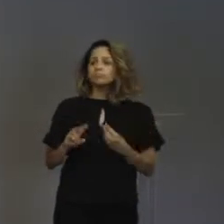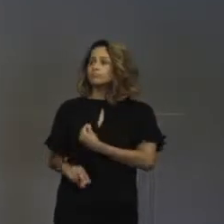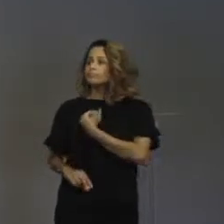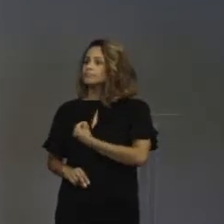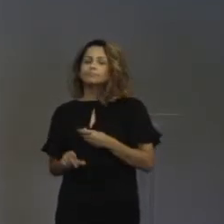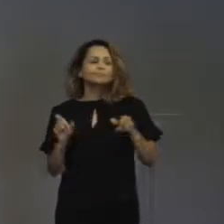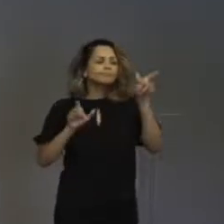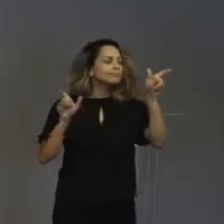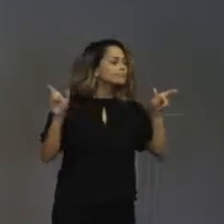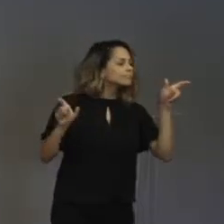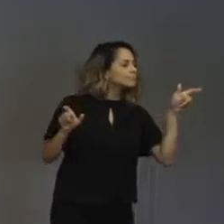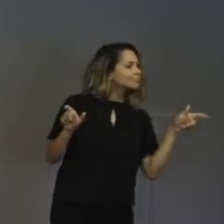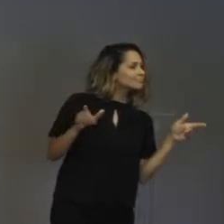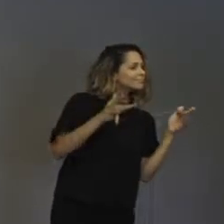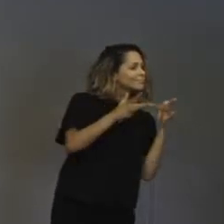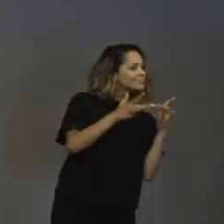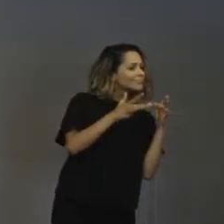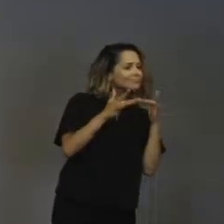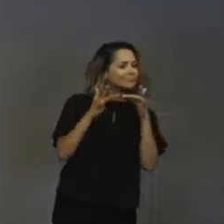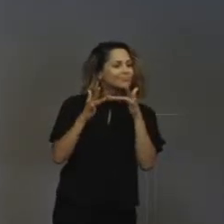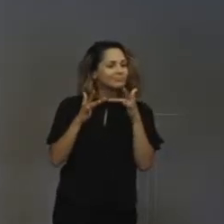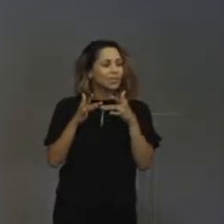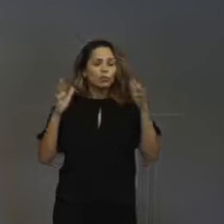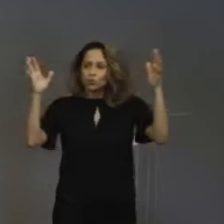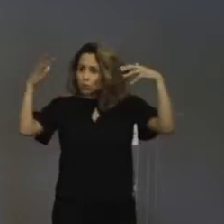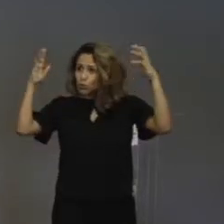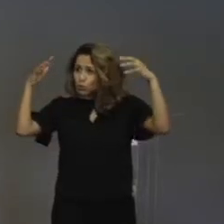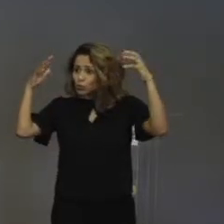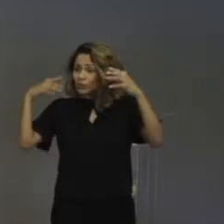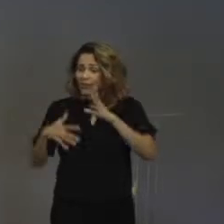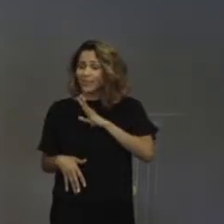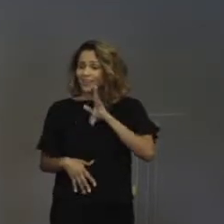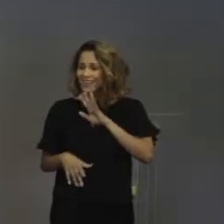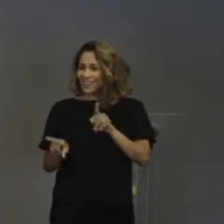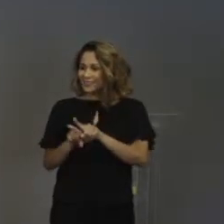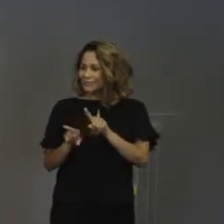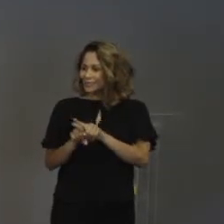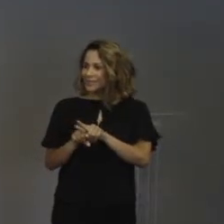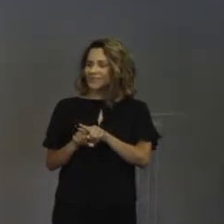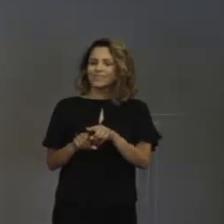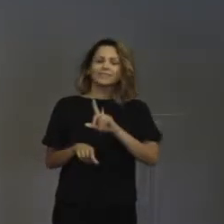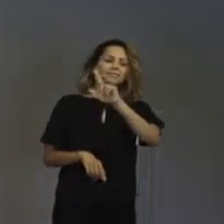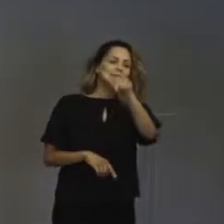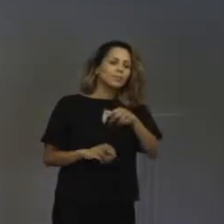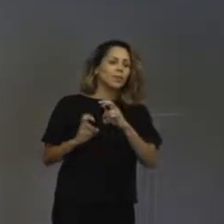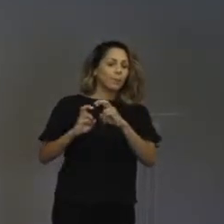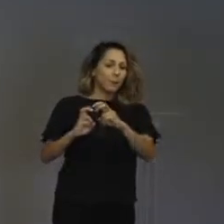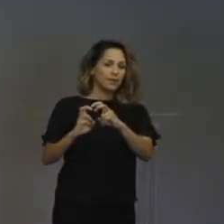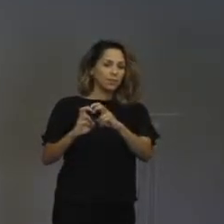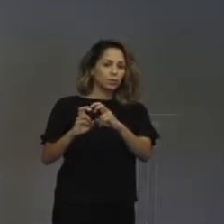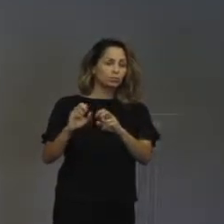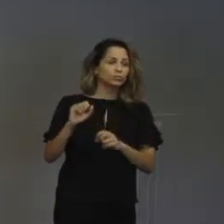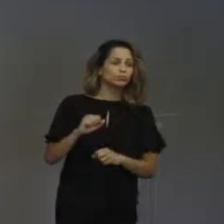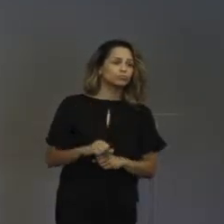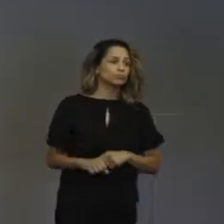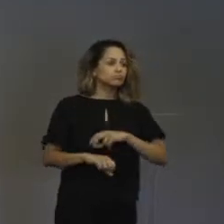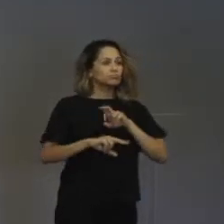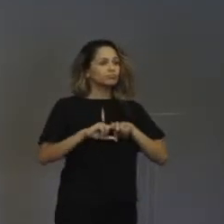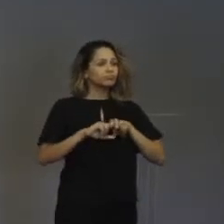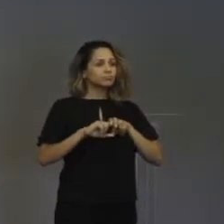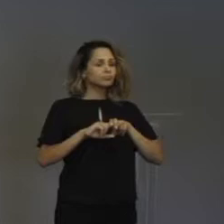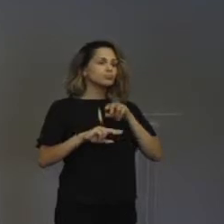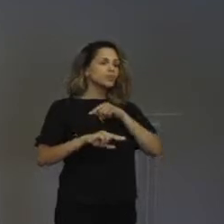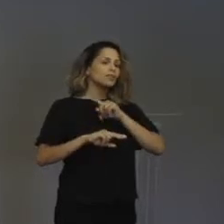o sol, molha o pé na chuva, não é ruim, é legal, e vai, pega o metrô, chega lá no seu trabalho, pega um patinete, uma